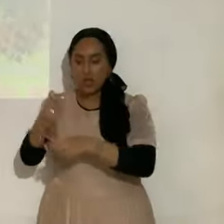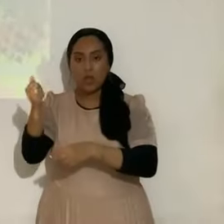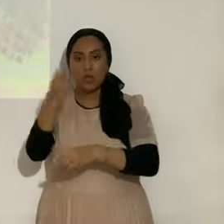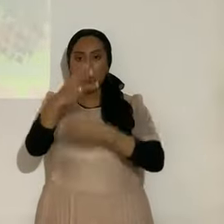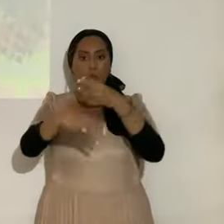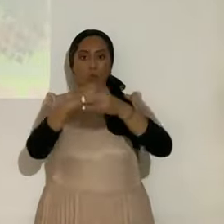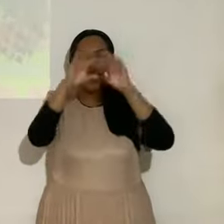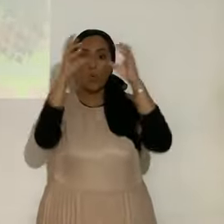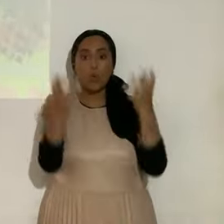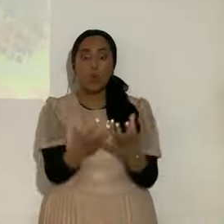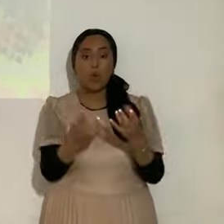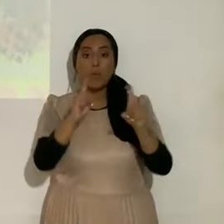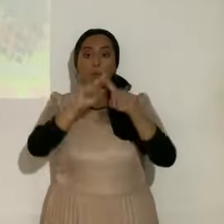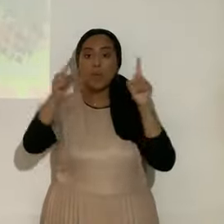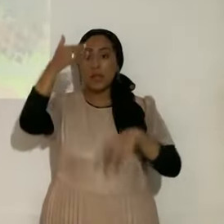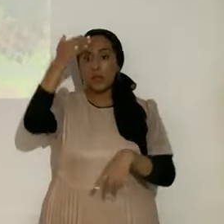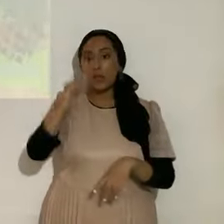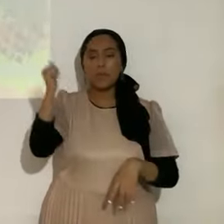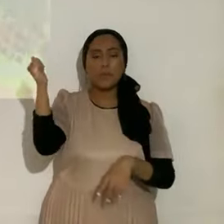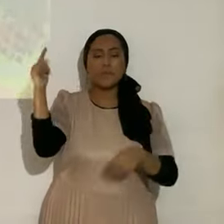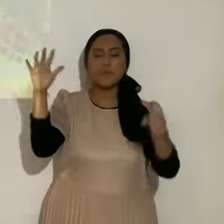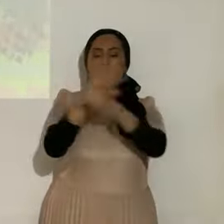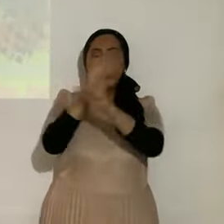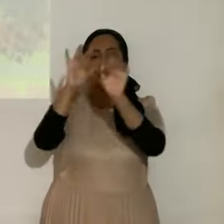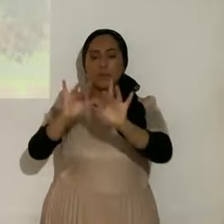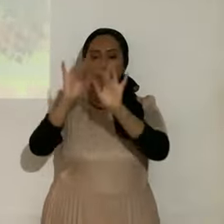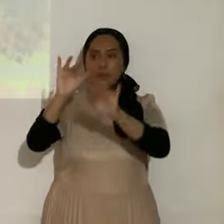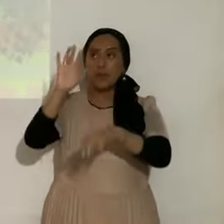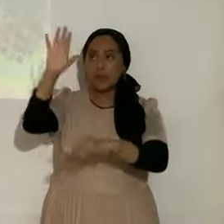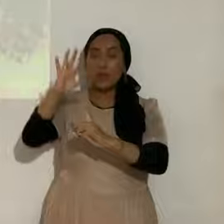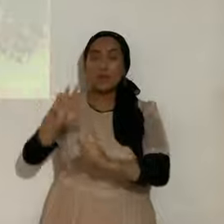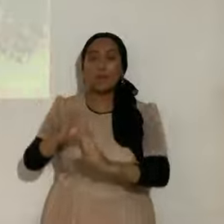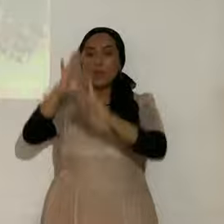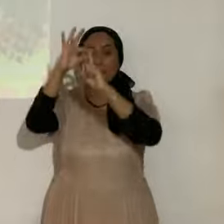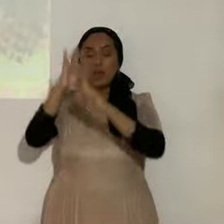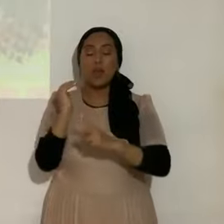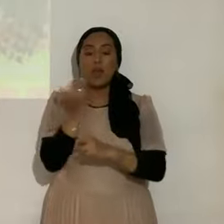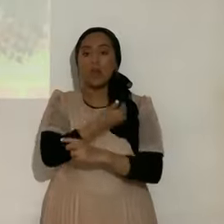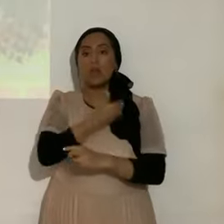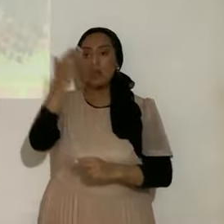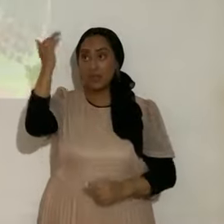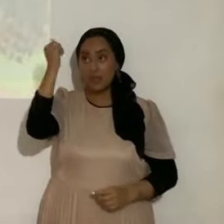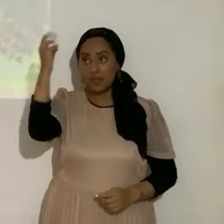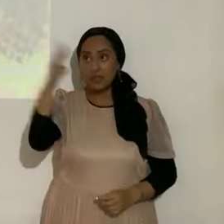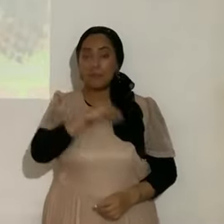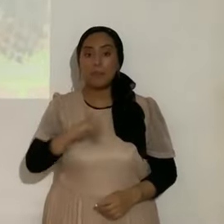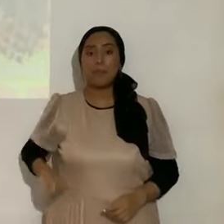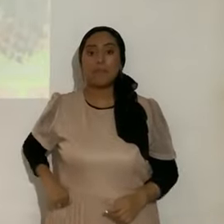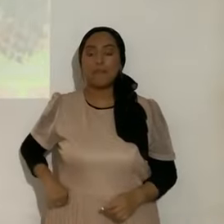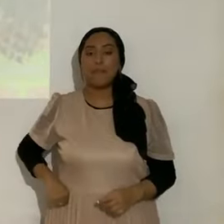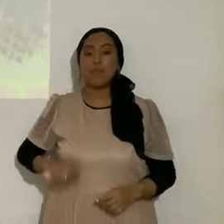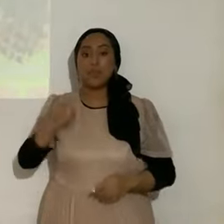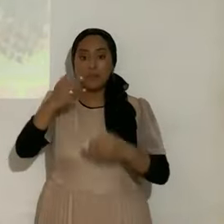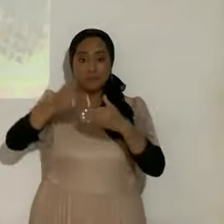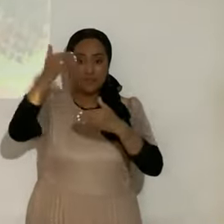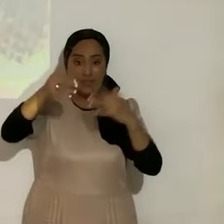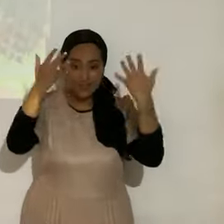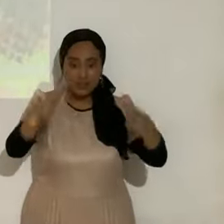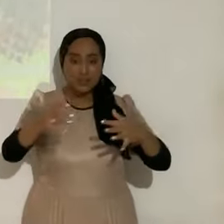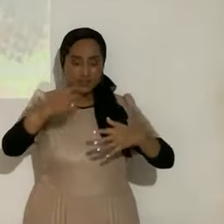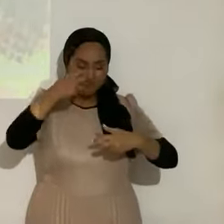el mundo. Mas el Elohim de toda gracia, que nos llamó a su gloria eterna en Yahshua HaMashiach, después que hayas padecido